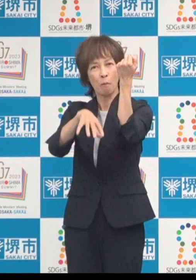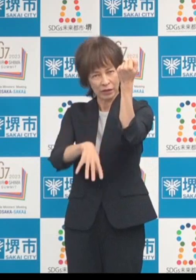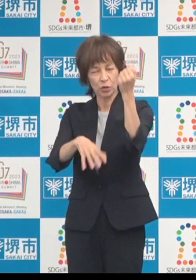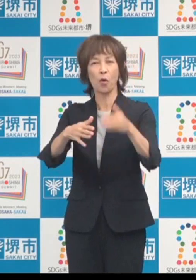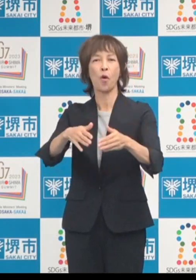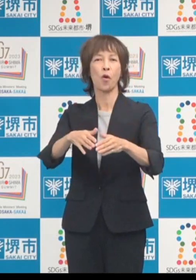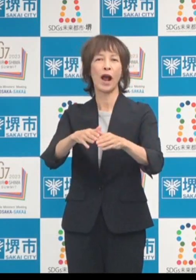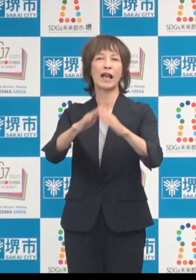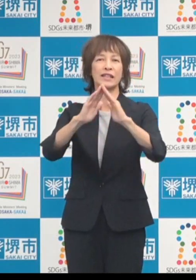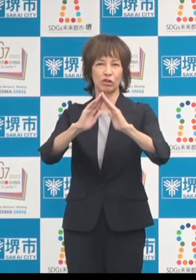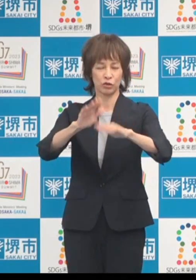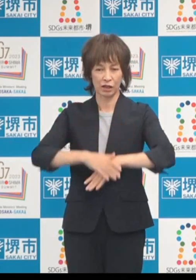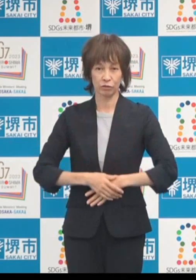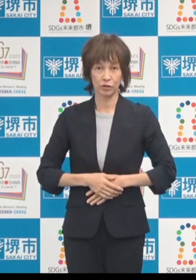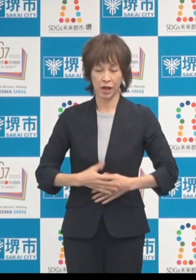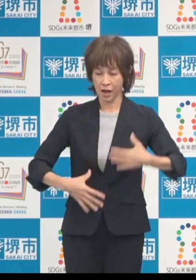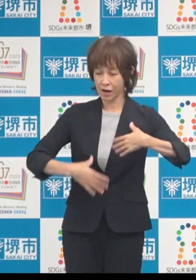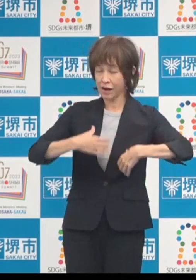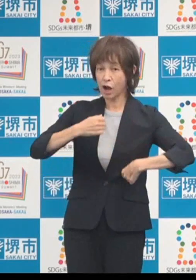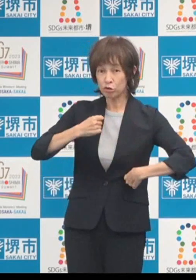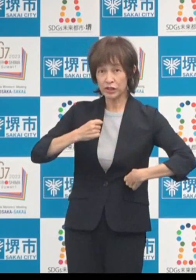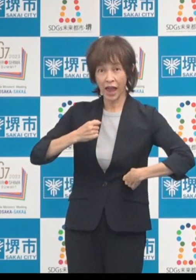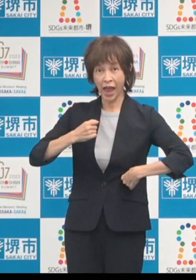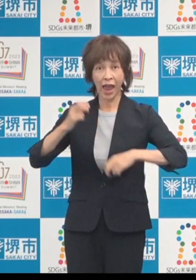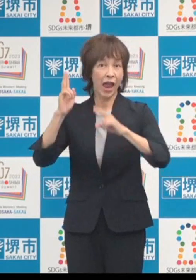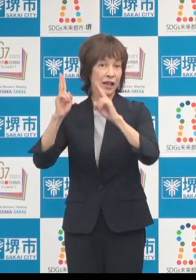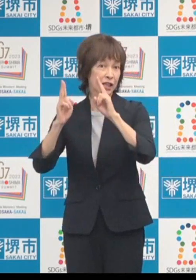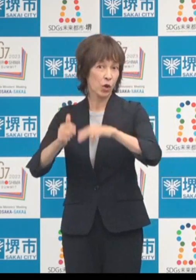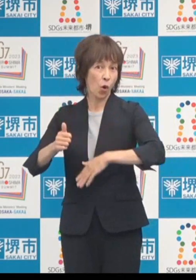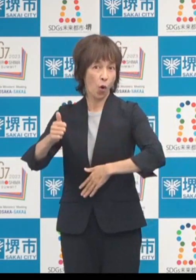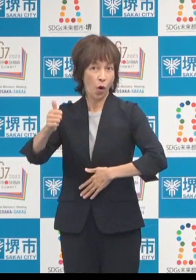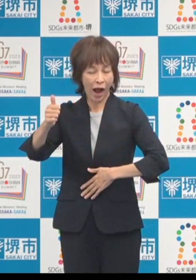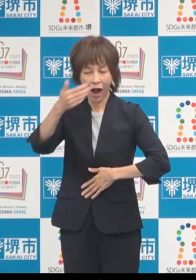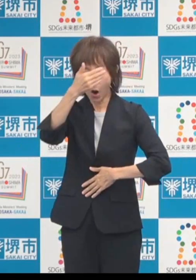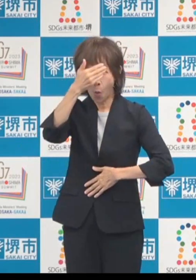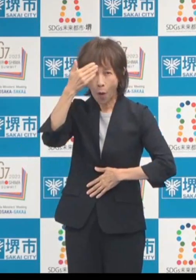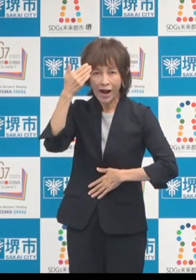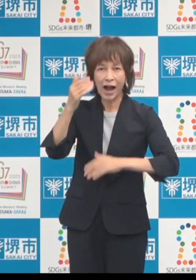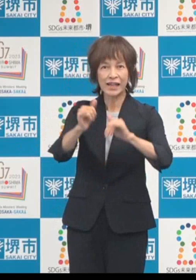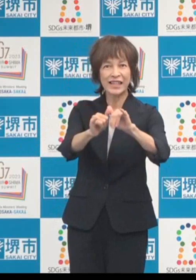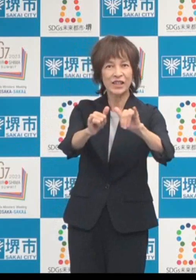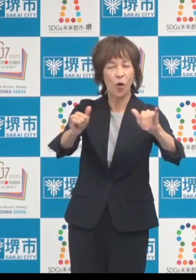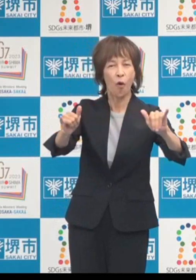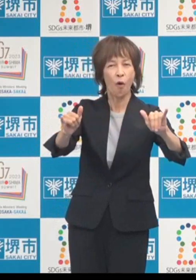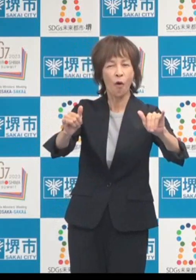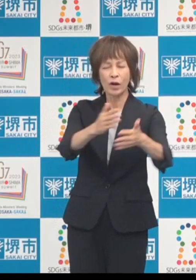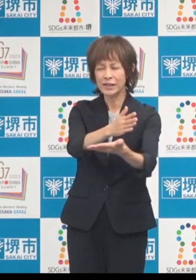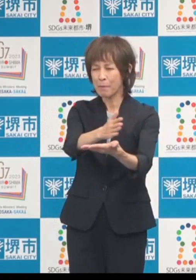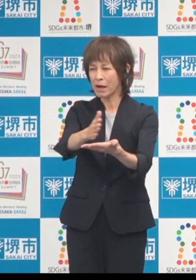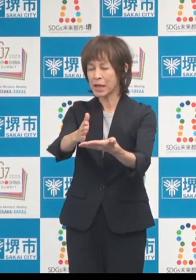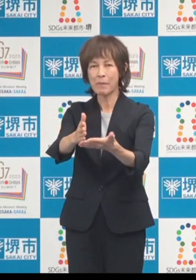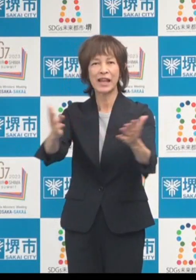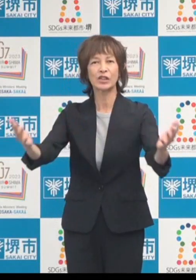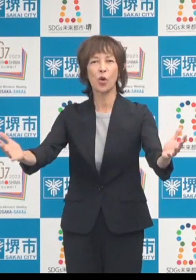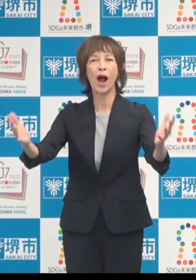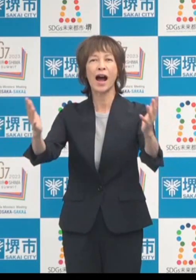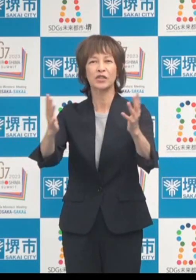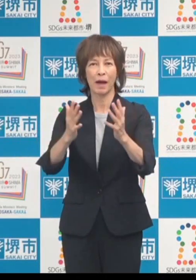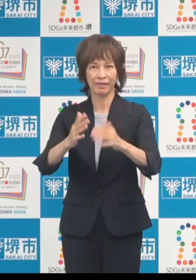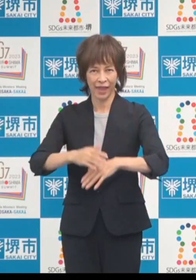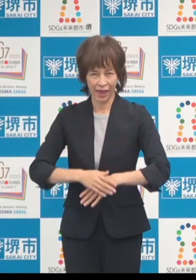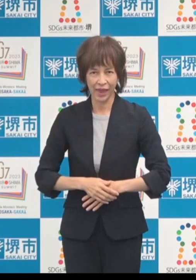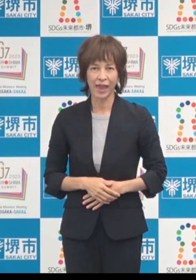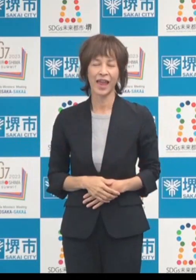こちらでは学生、起業家、若者をはじめ、多様な方々が集まっていただきま